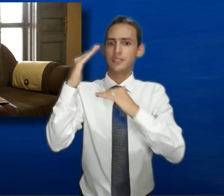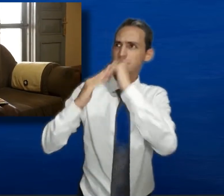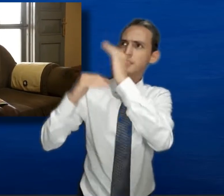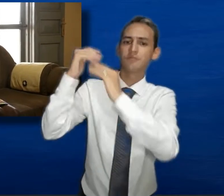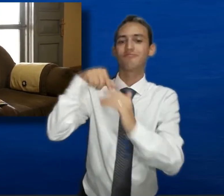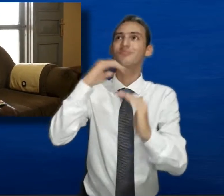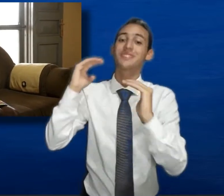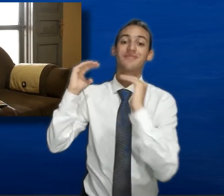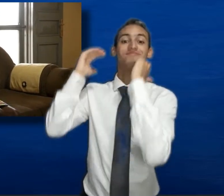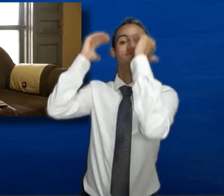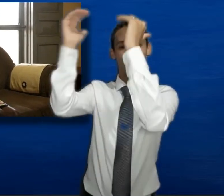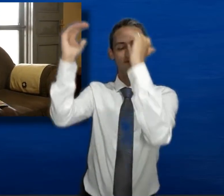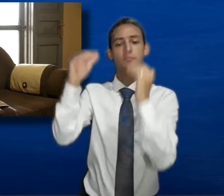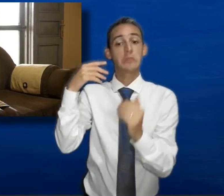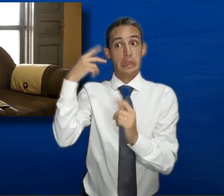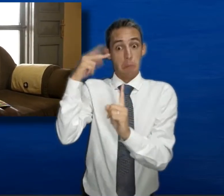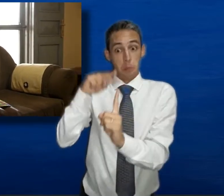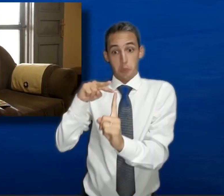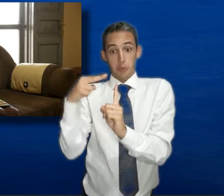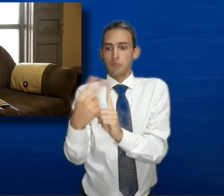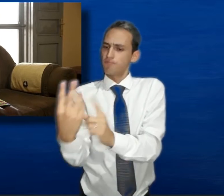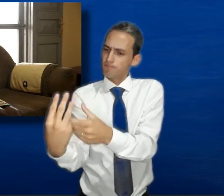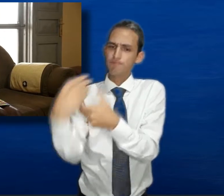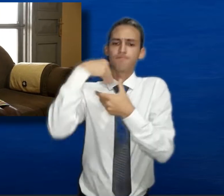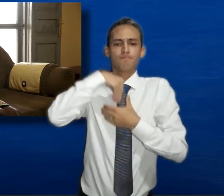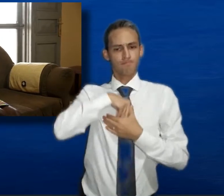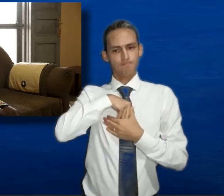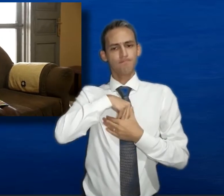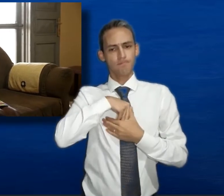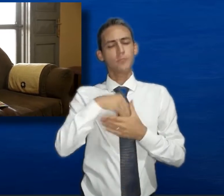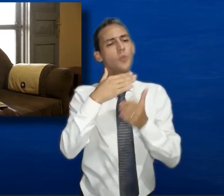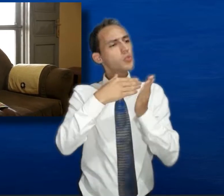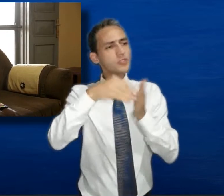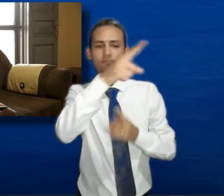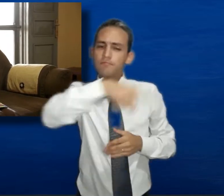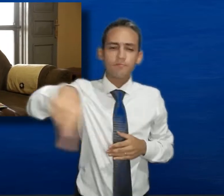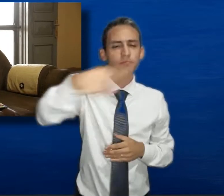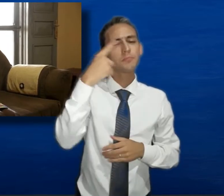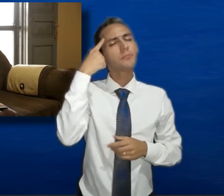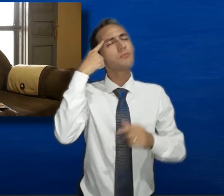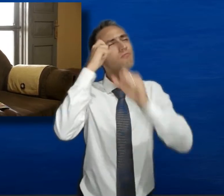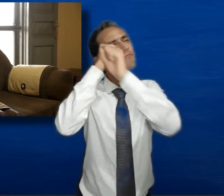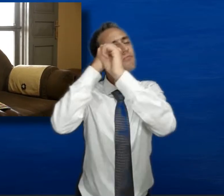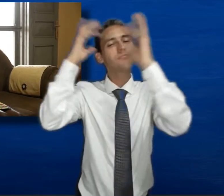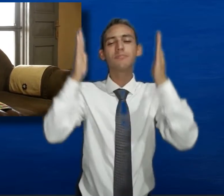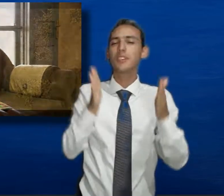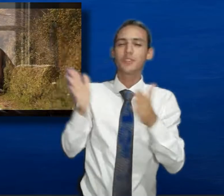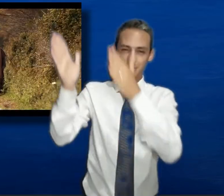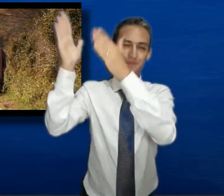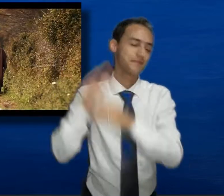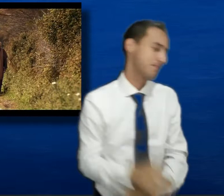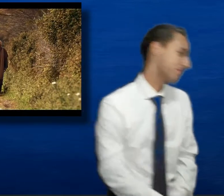preparando-nos fielmente para a exaltação. A perspectiva do Evangelho fornece visão para que vejamos claramente esse caminho.